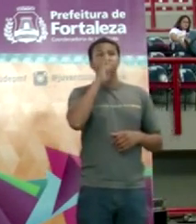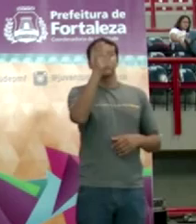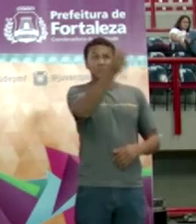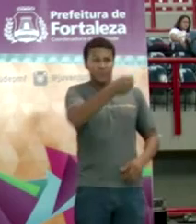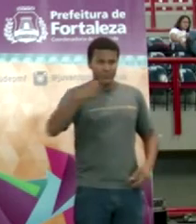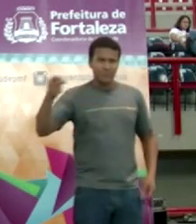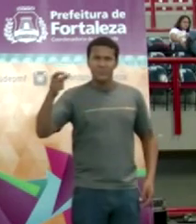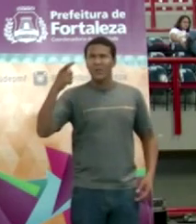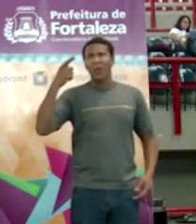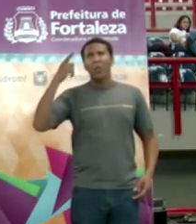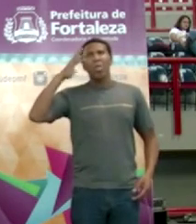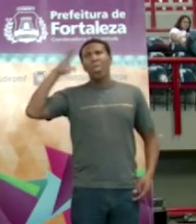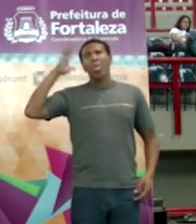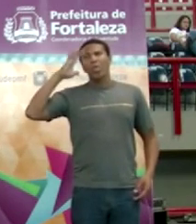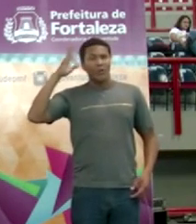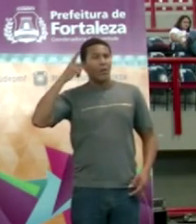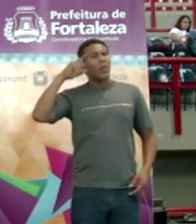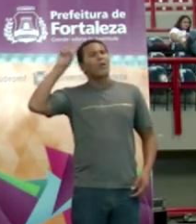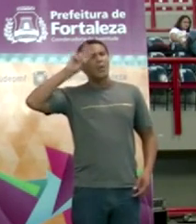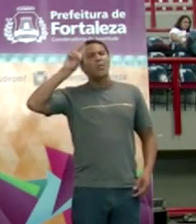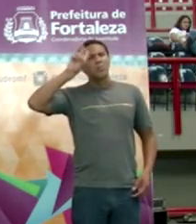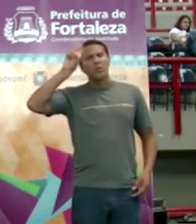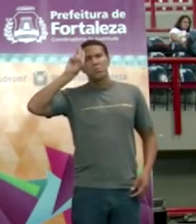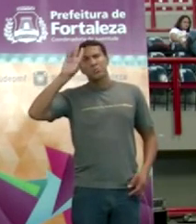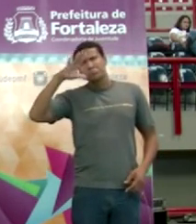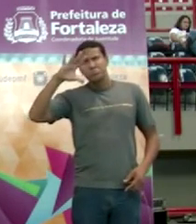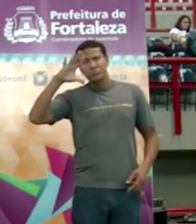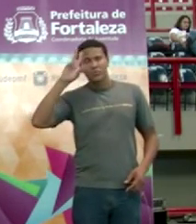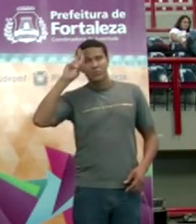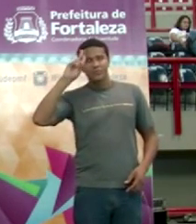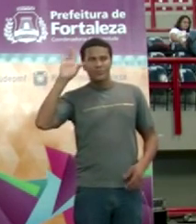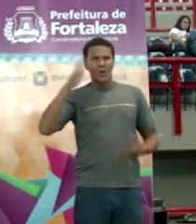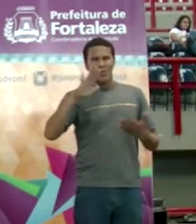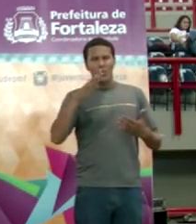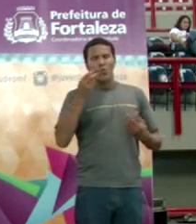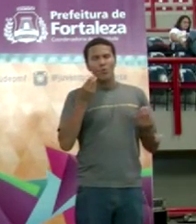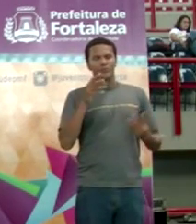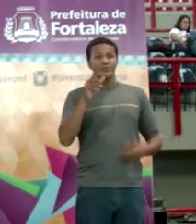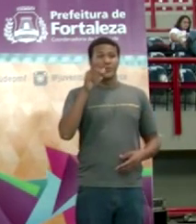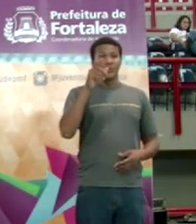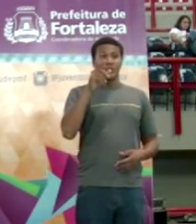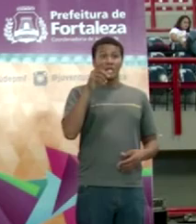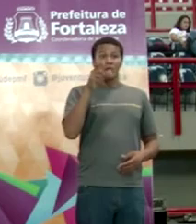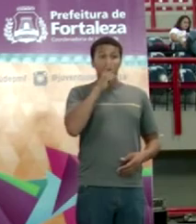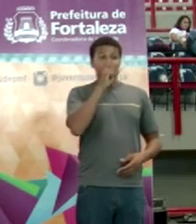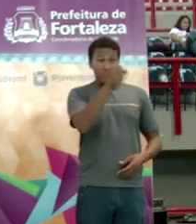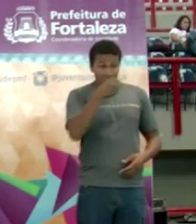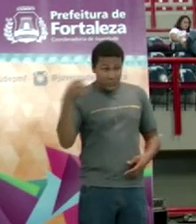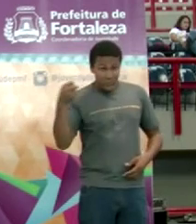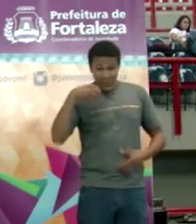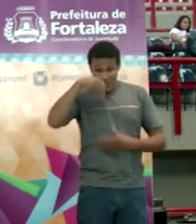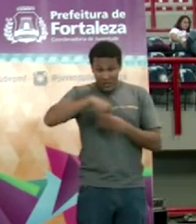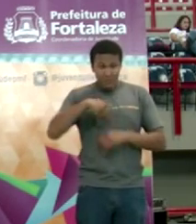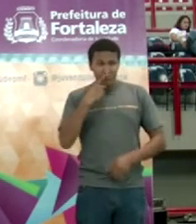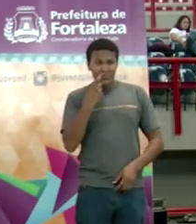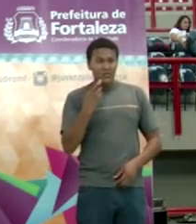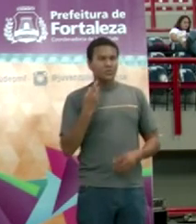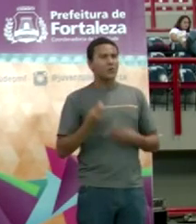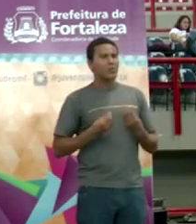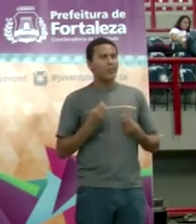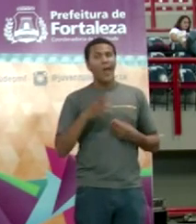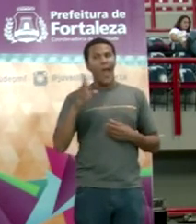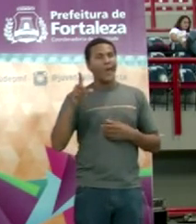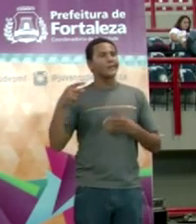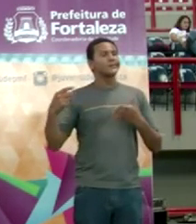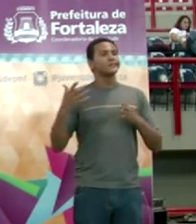É lógico que eu não me lembro do texto todinho, né? Vou dar o contexto da questão. E aí ele perguntava quais eram os materiais que podia limpar a